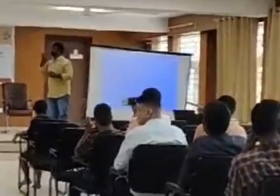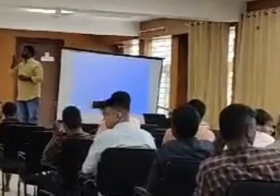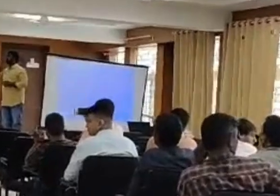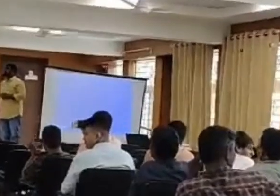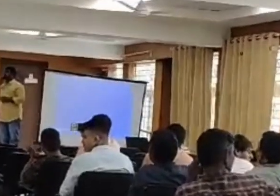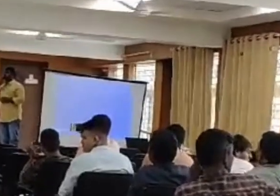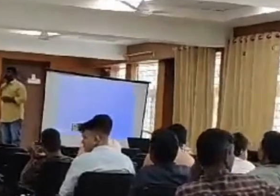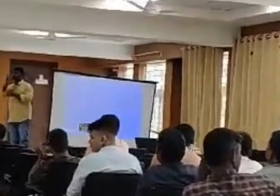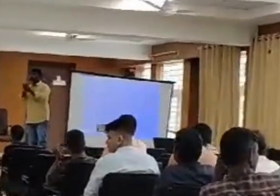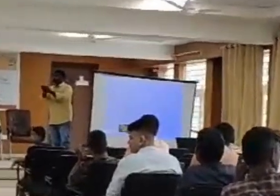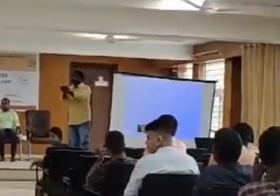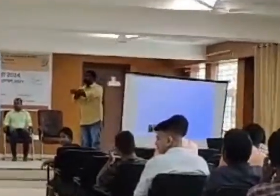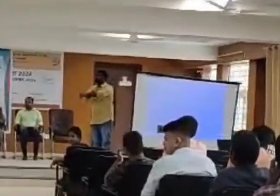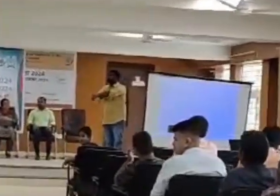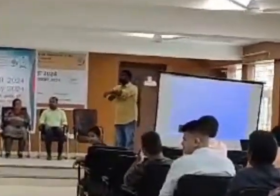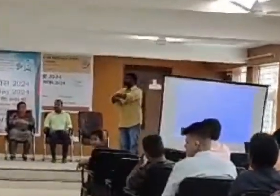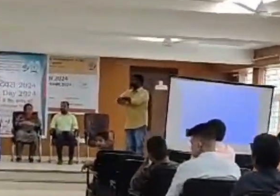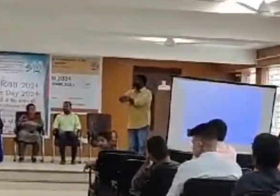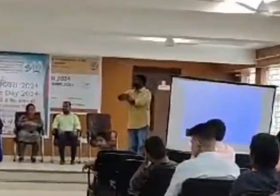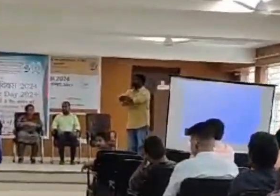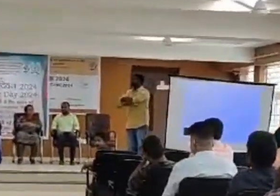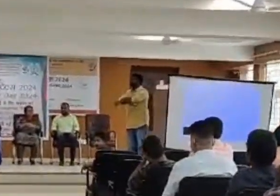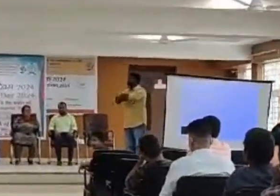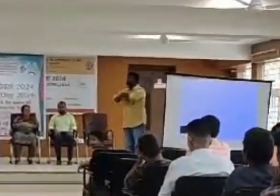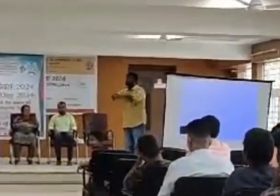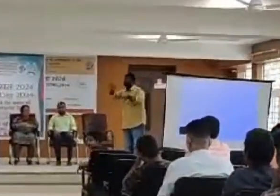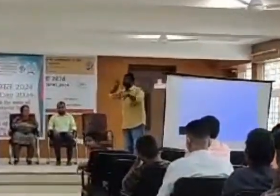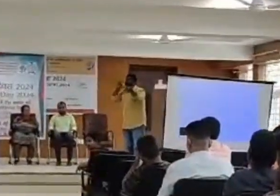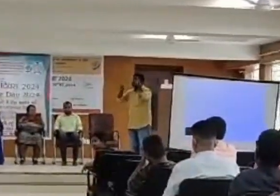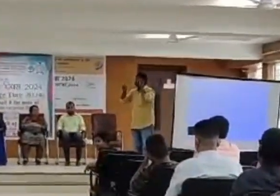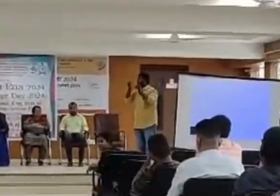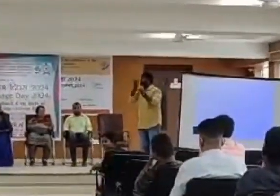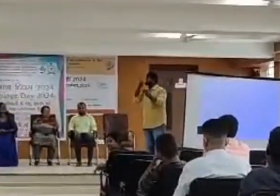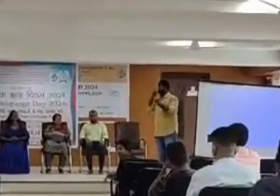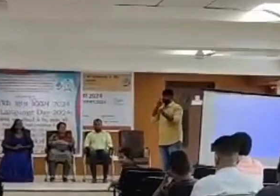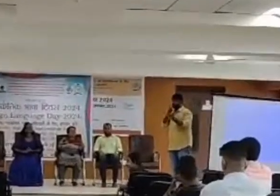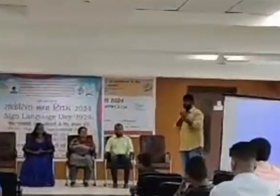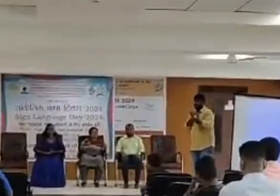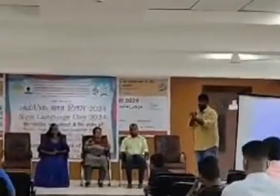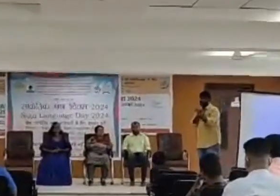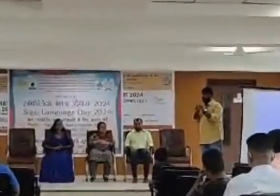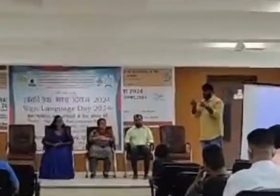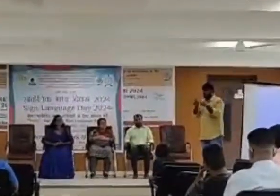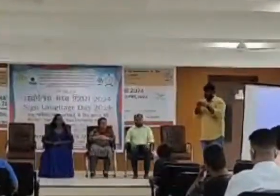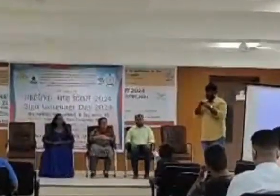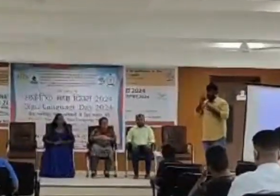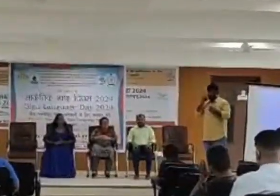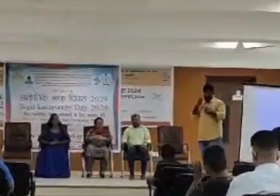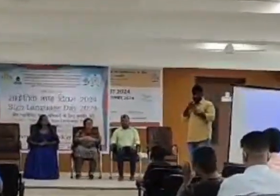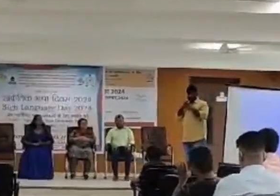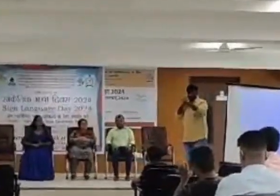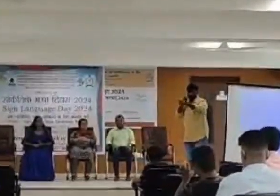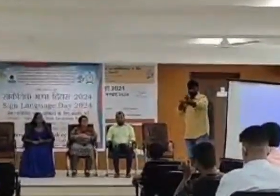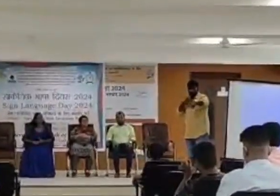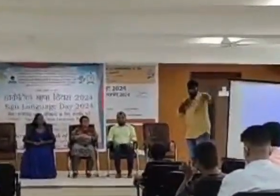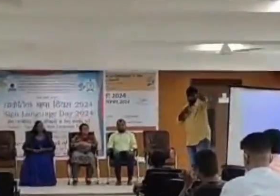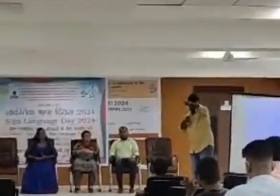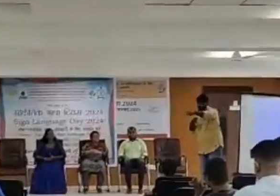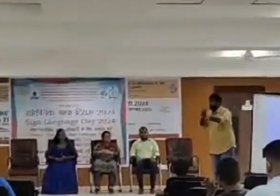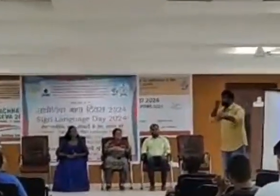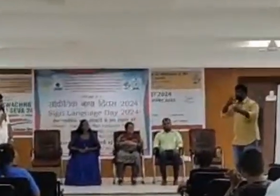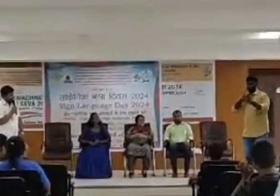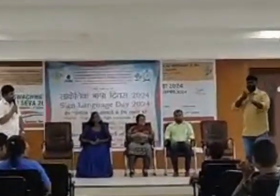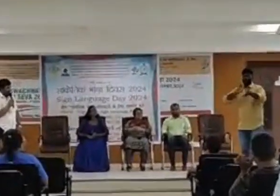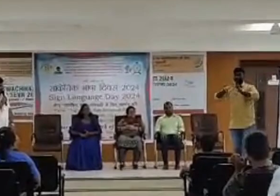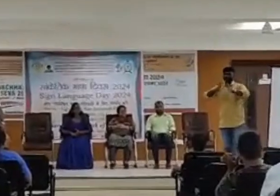ನಮಗೆ ರೂಲ್ಸ್ ರೆಗ್ಯುಲೇಷನ್ಸ್ ಏನು ಅಂತ ಎಲ್ಲರಿಗೂ ಅರ್ಥ ಆಗಿದೆ. ಅದೇ ತರ ಅವರು ಕೂಡ ಅರ್ಥ ಮಾಡ್ಕೊಂಡು ಕಲಿತಾ ಇದ್ದಾರೆ. ಸೇಮ್